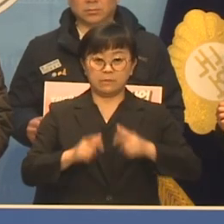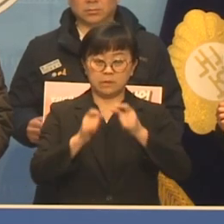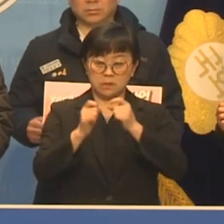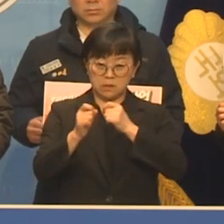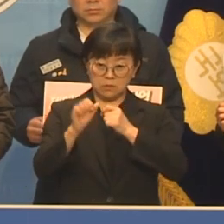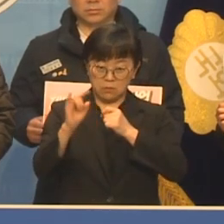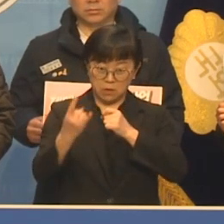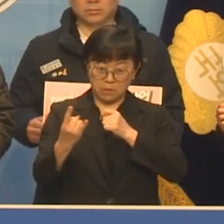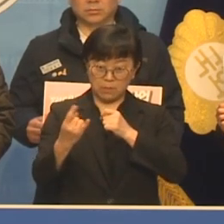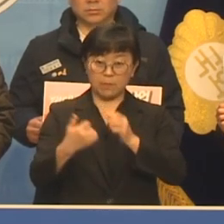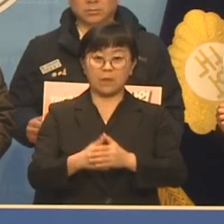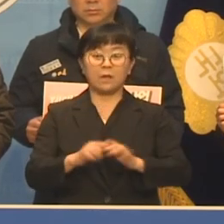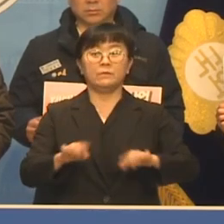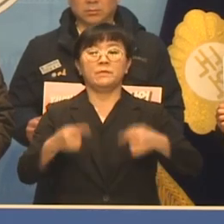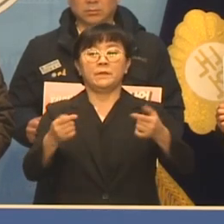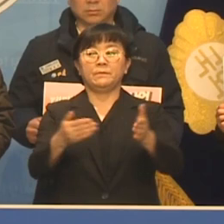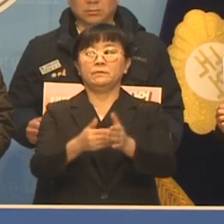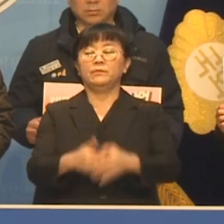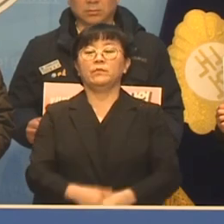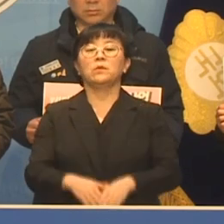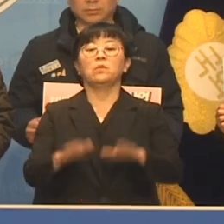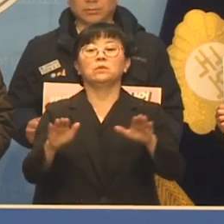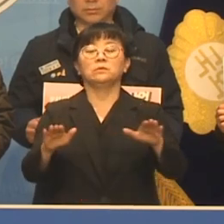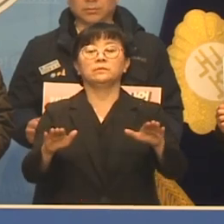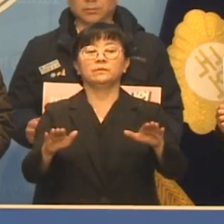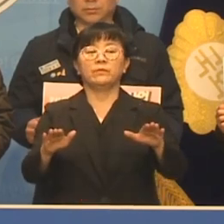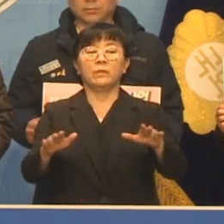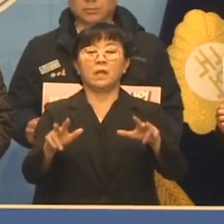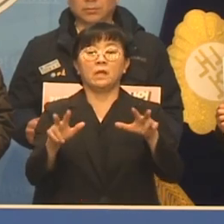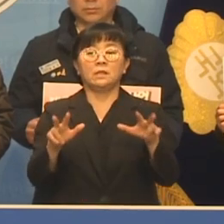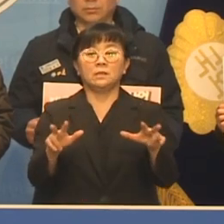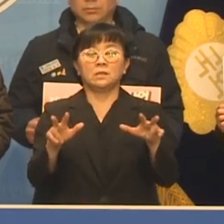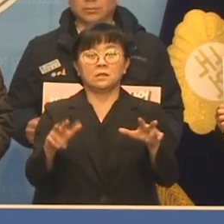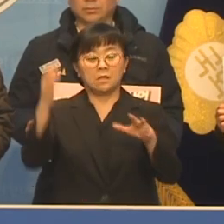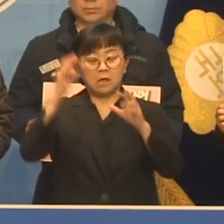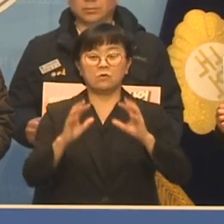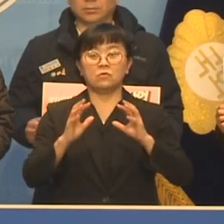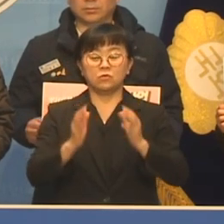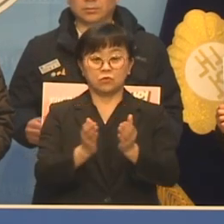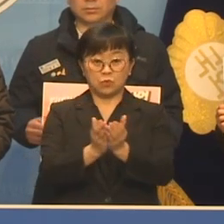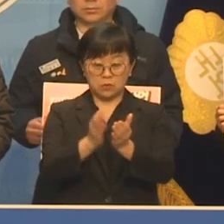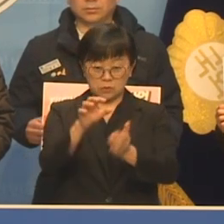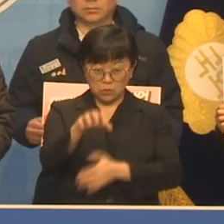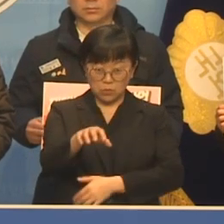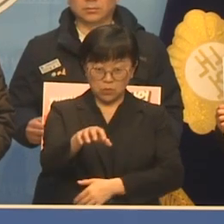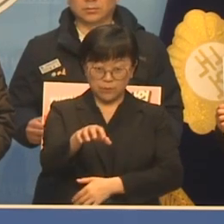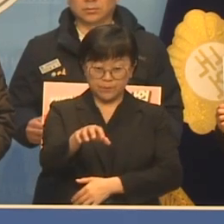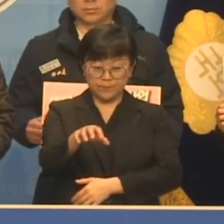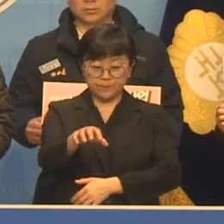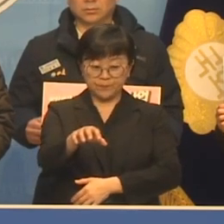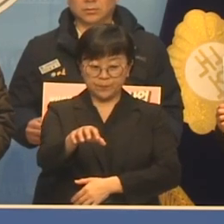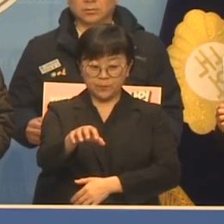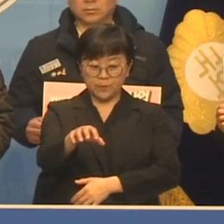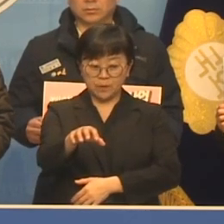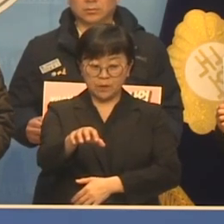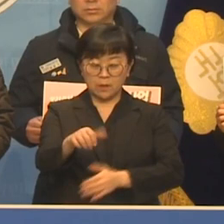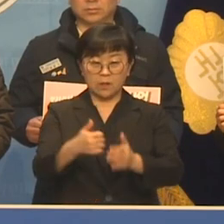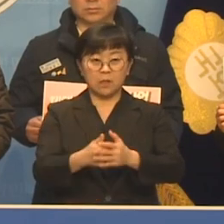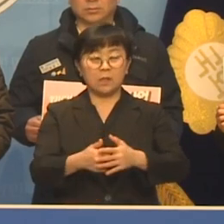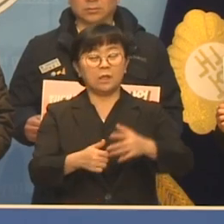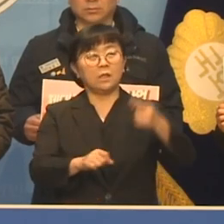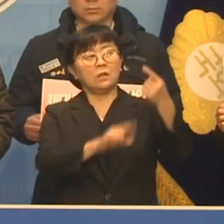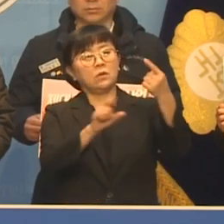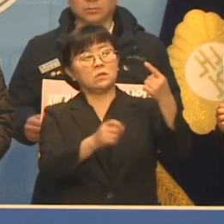지회 이렇게 왔습니다. 오늘 이 자리에는 지금 대한민국 조선소에서는 지난 1월